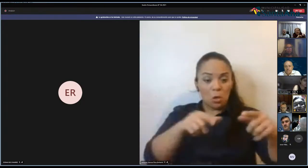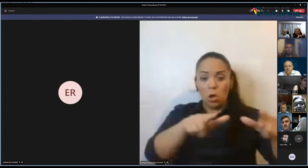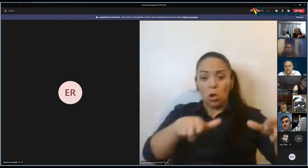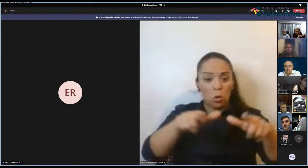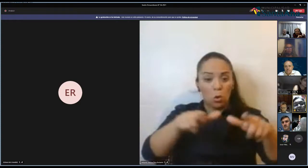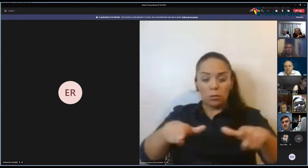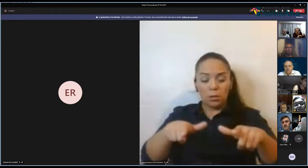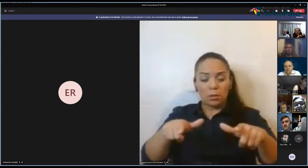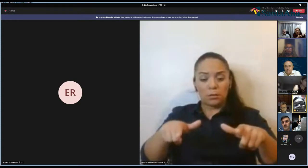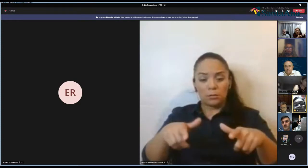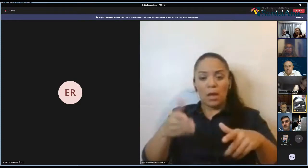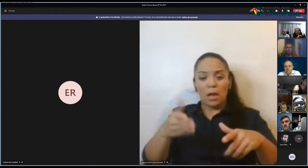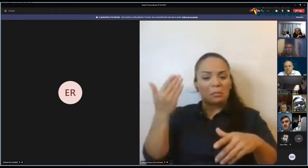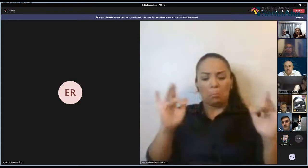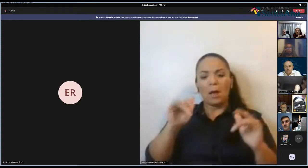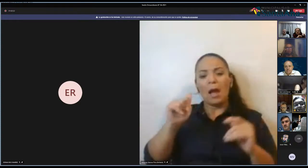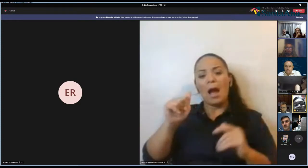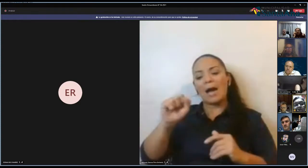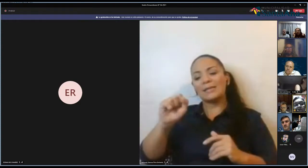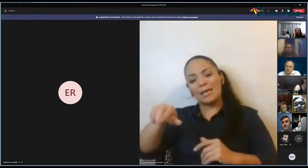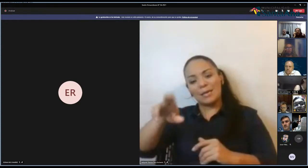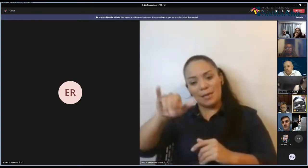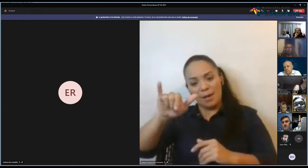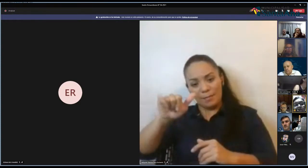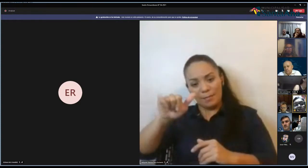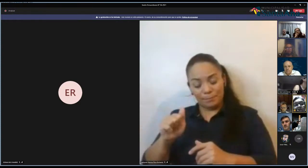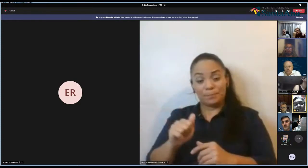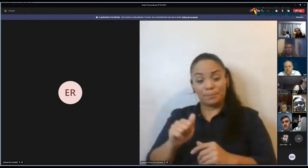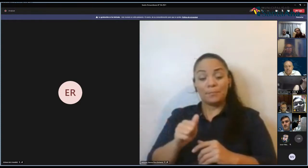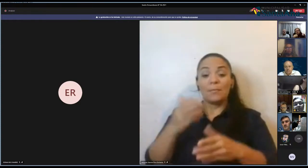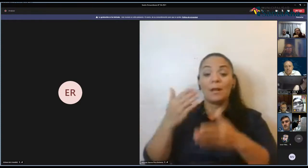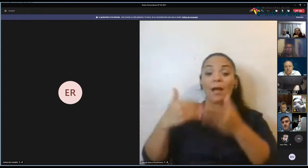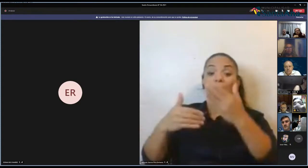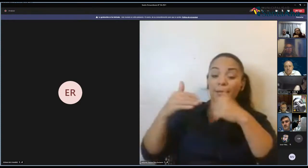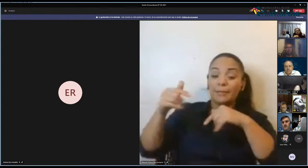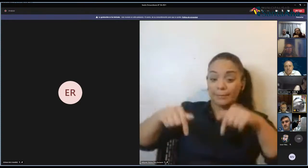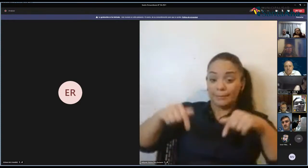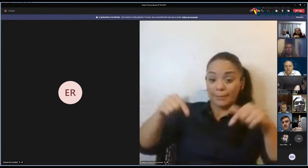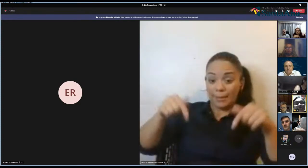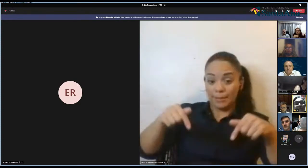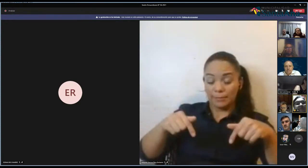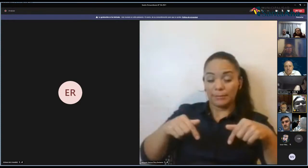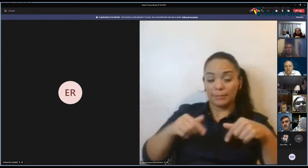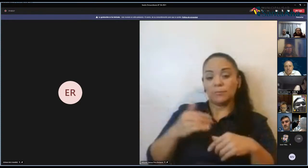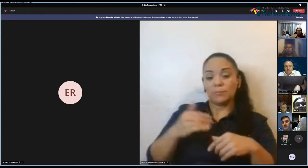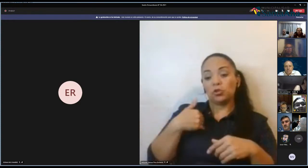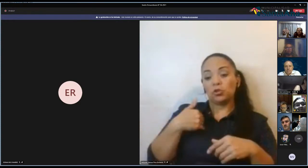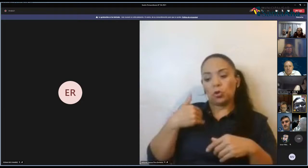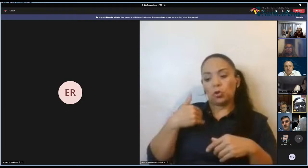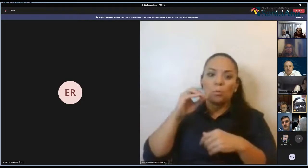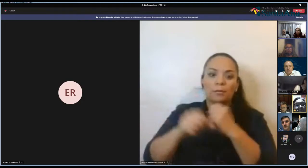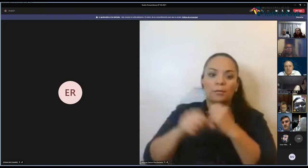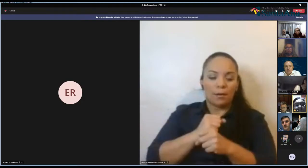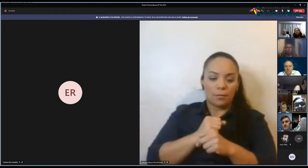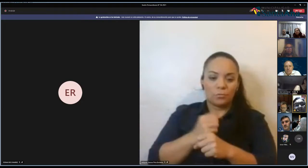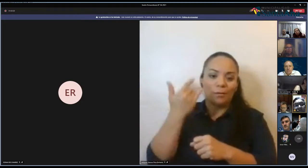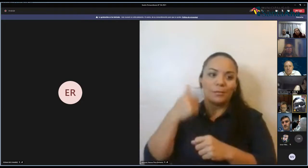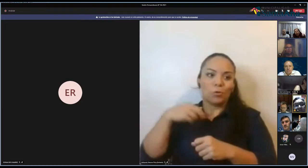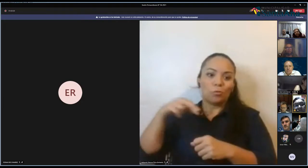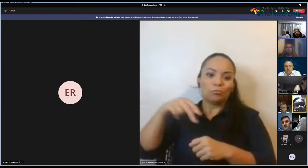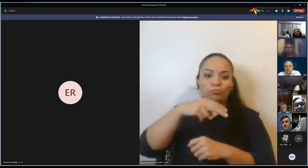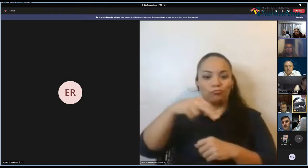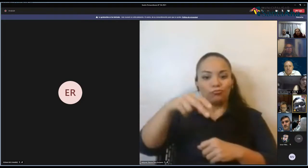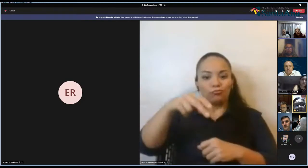sequía entonces antes de aquí te puedo decir porque tengo 50 años y tienen esas montañas habiendo